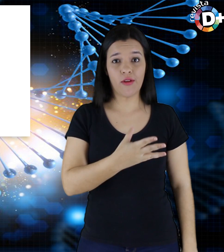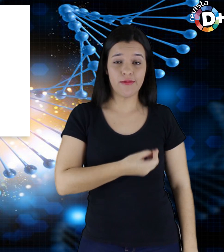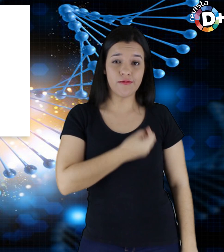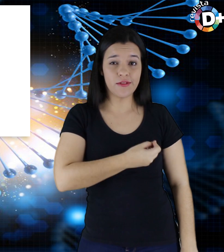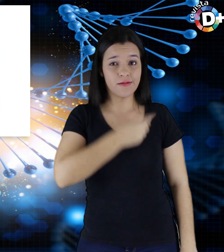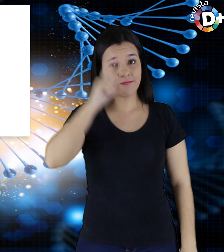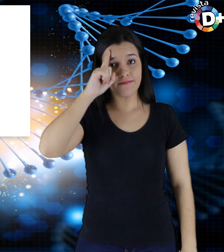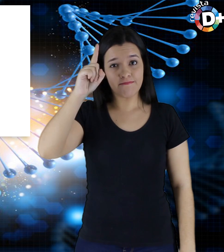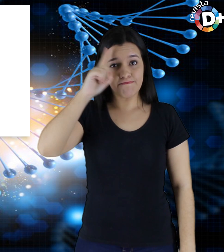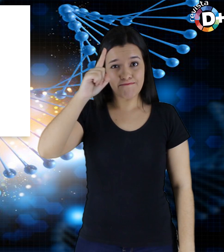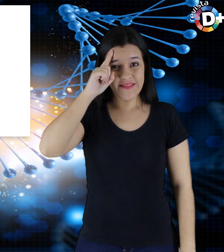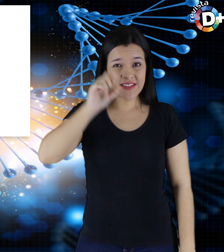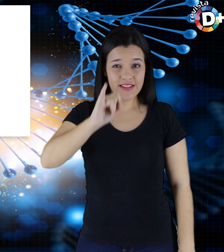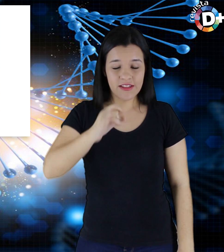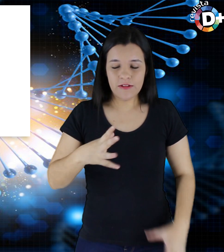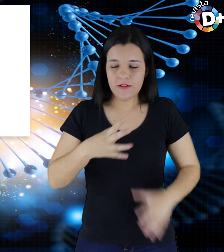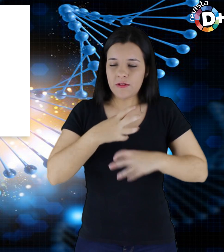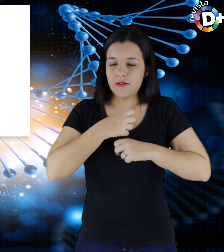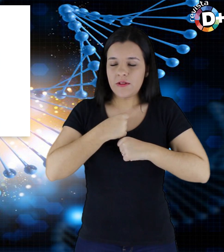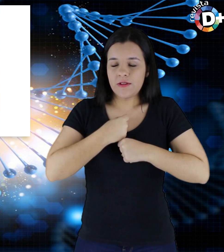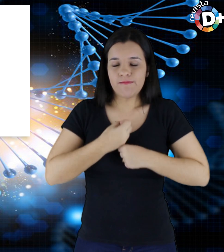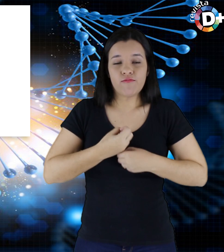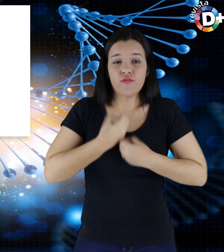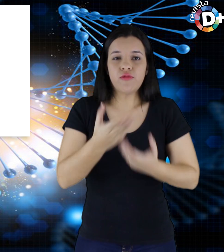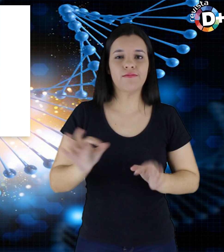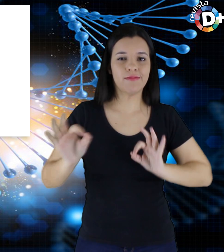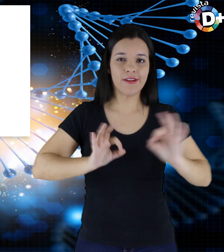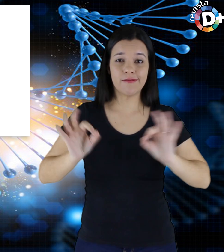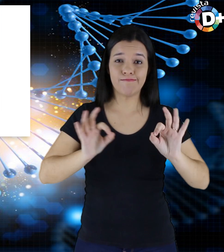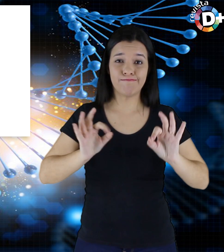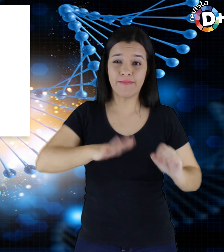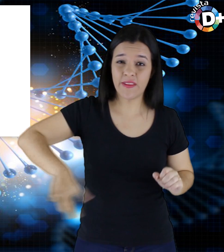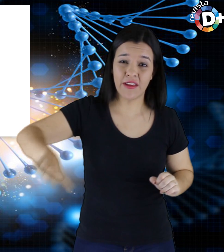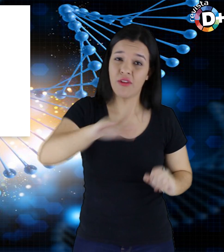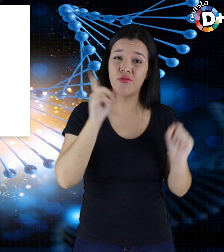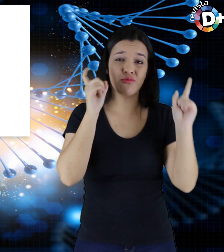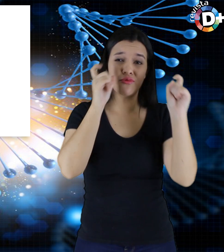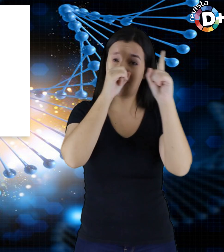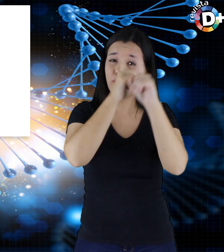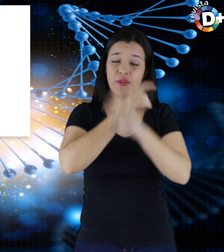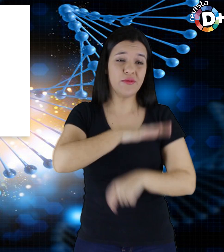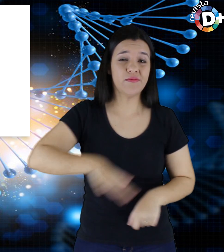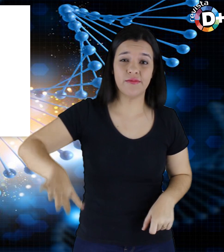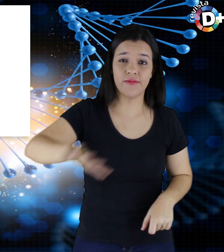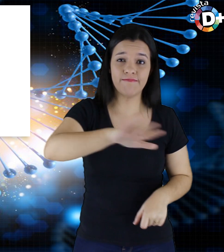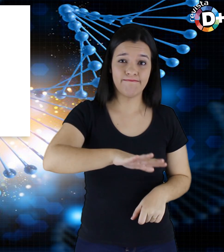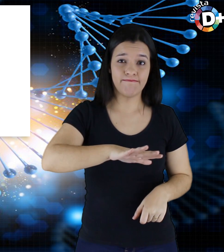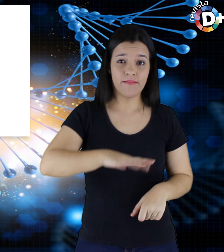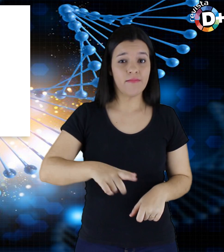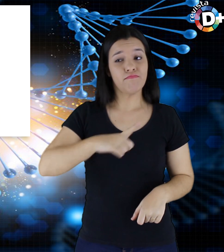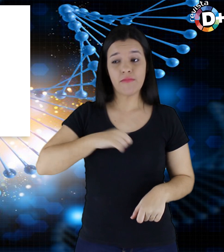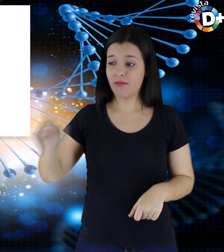Sem expressar seus sentimentos adequadamente, fica mais difícil para todos. A ajuda